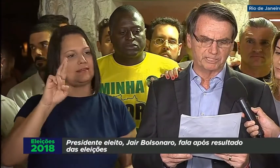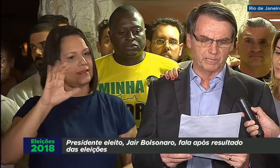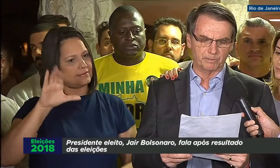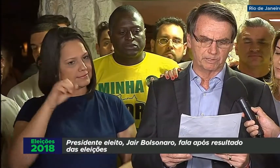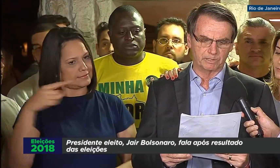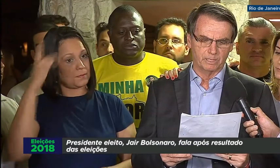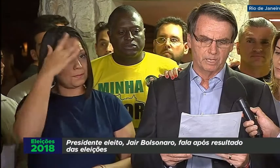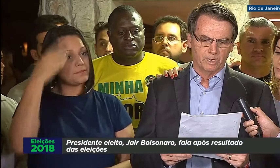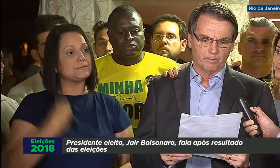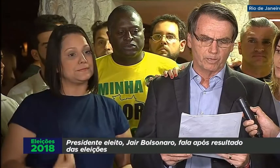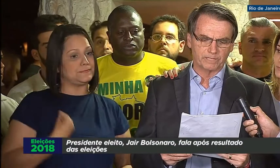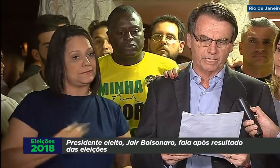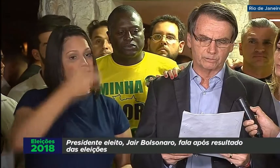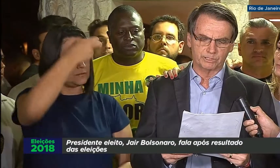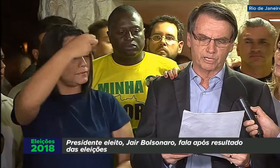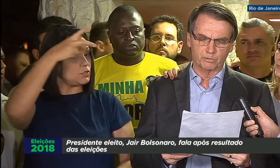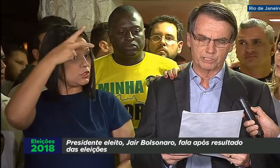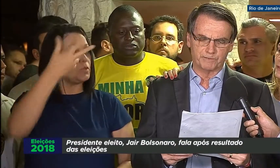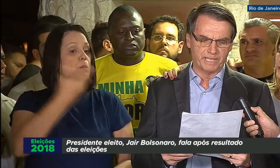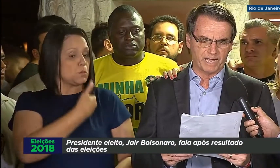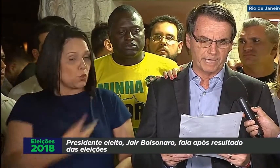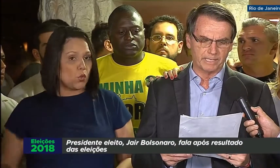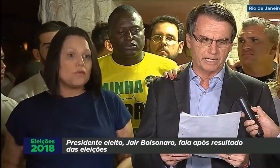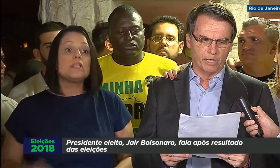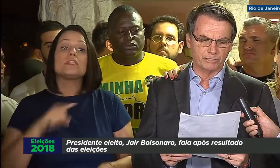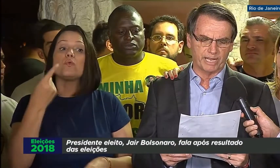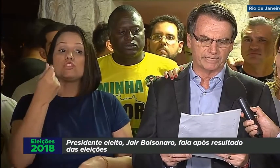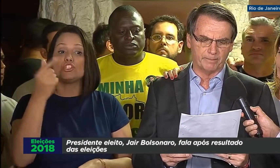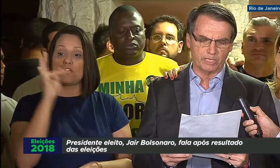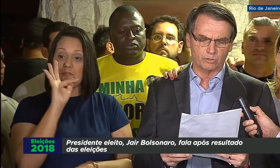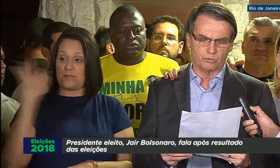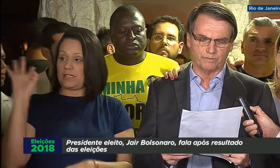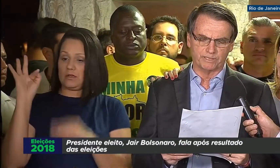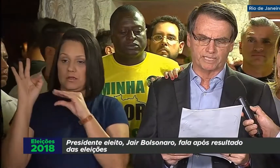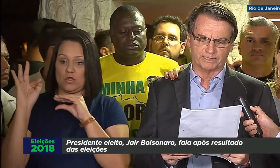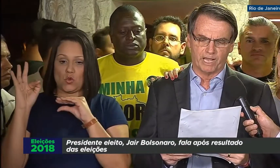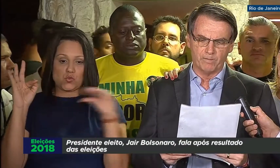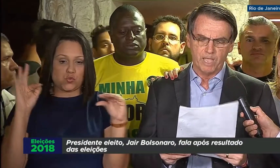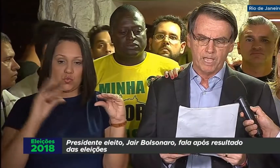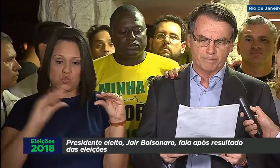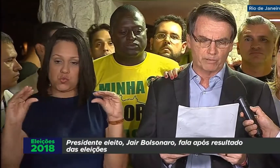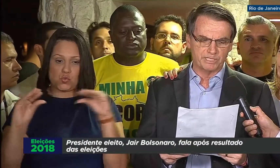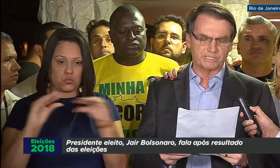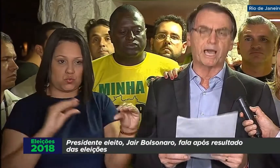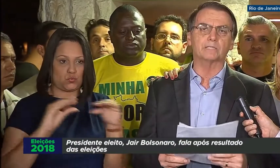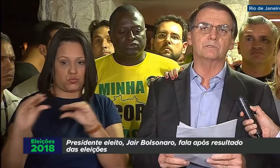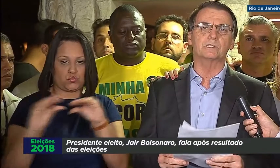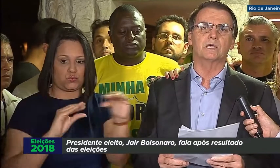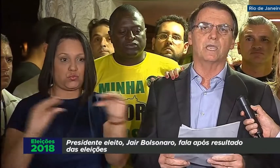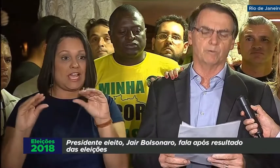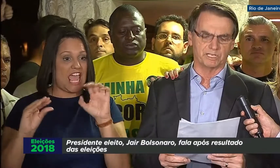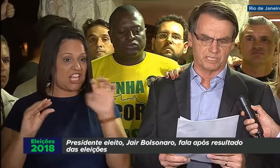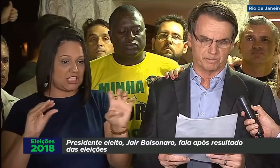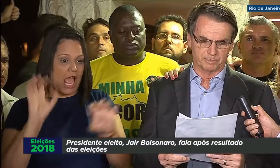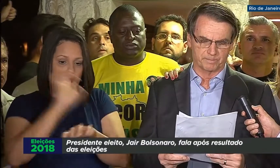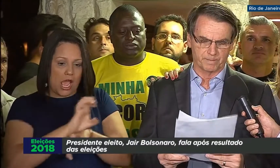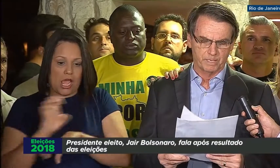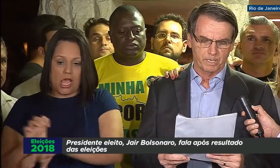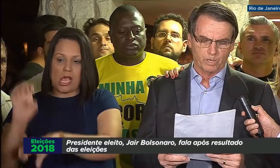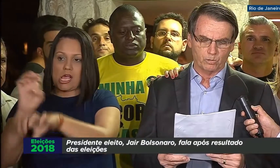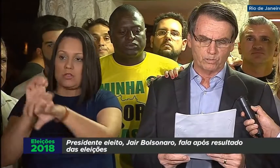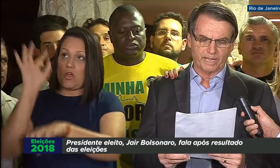nos municípios, portanto, os recursos federais irão diretamente do governo central para os estados e